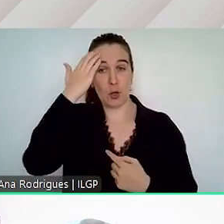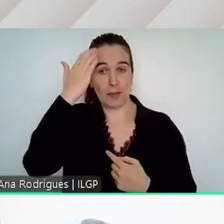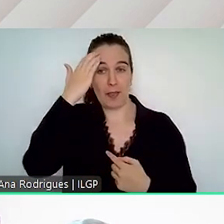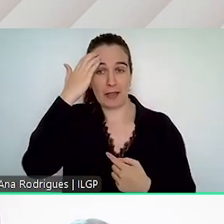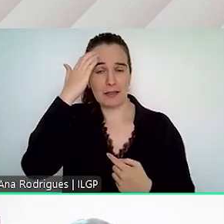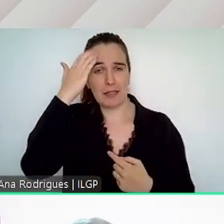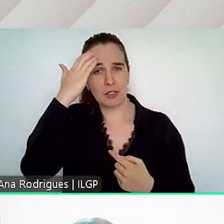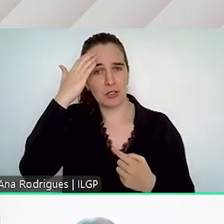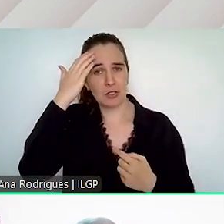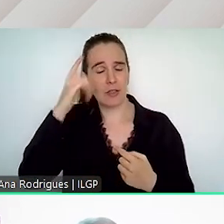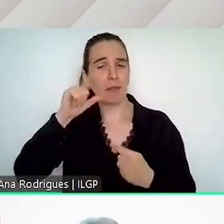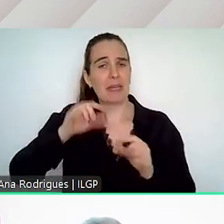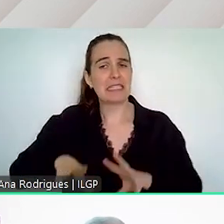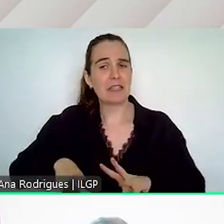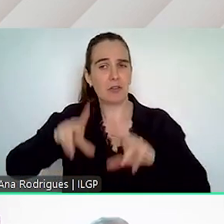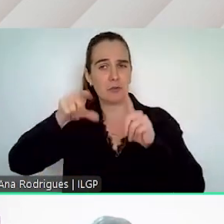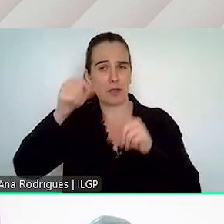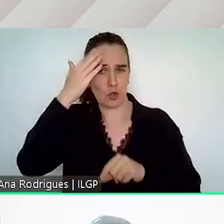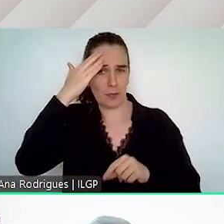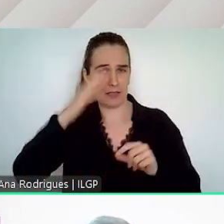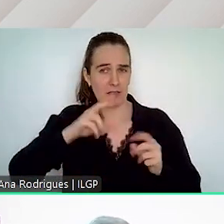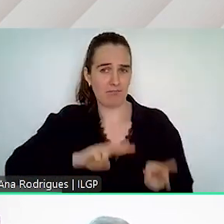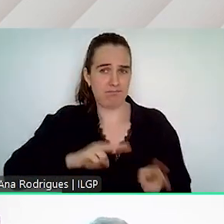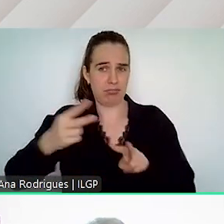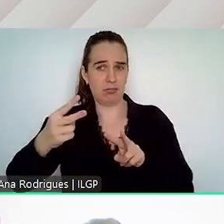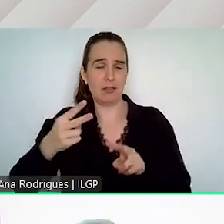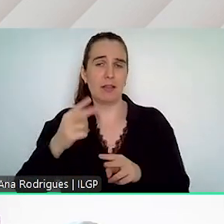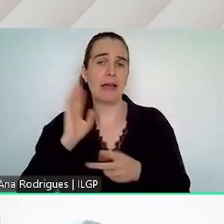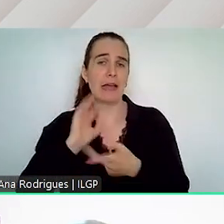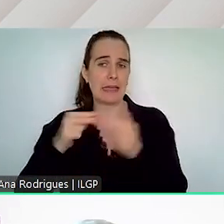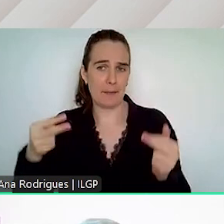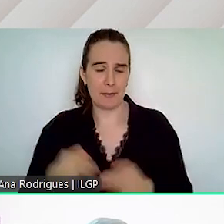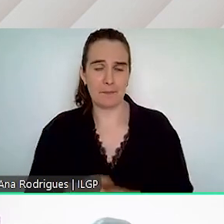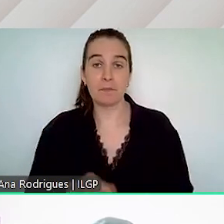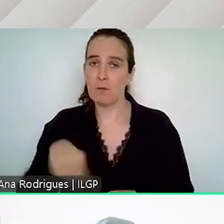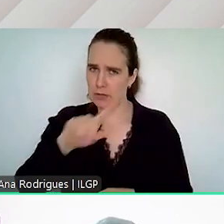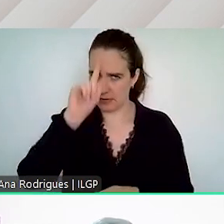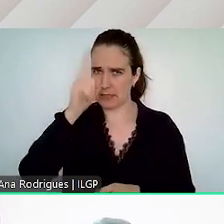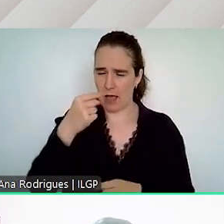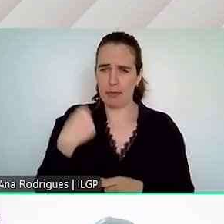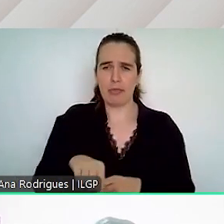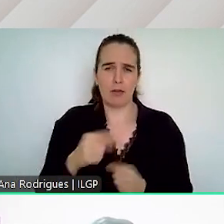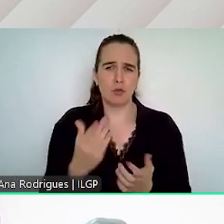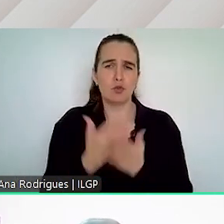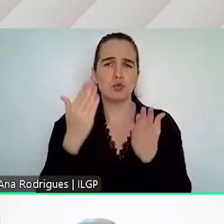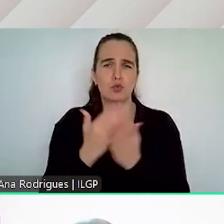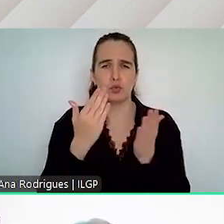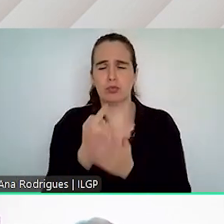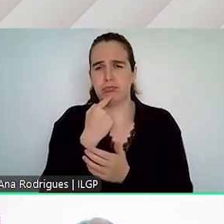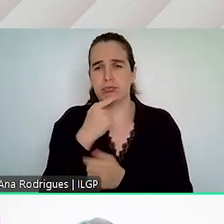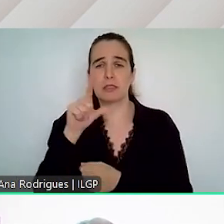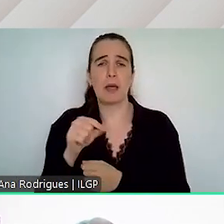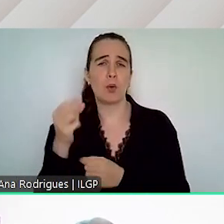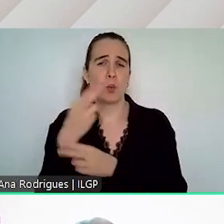o desenvolvimento das competências autárquicas. Como sabem, há muitos estudos, designadamente até da OCDE e